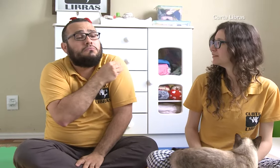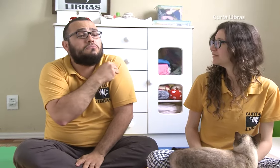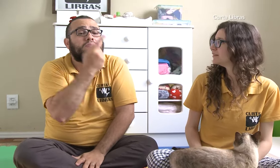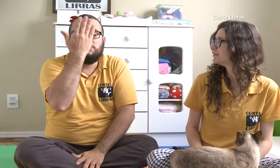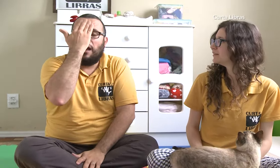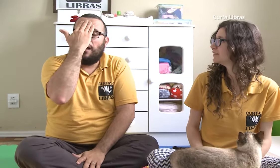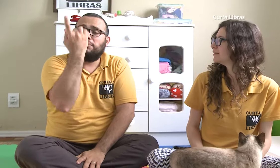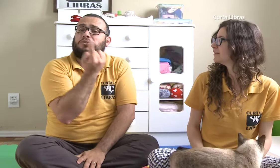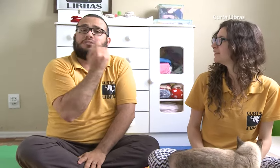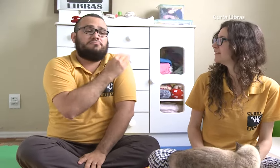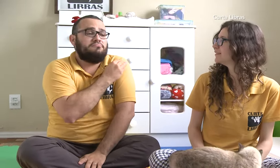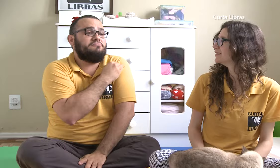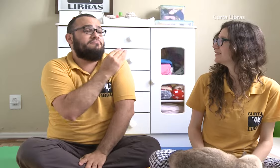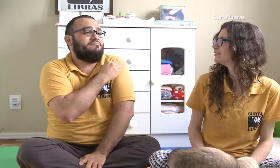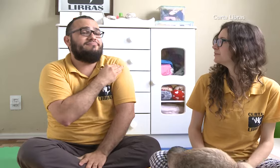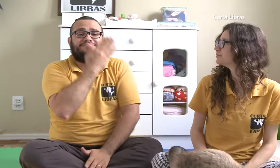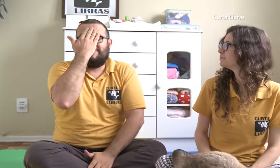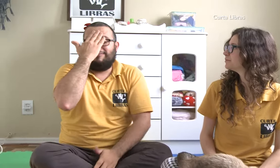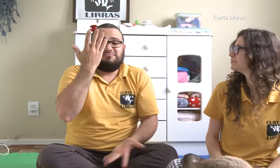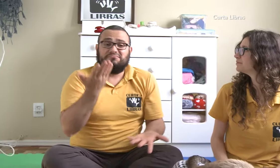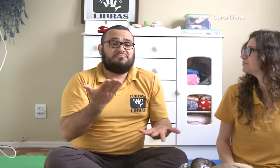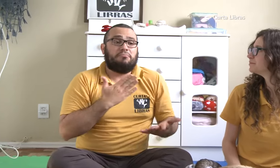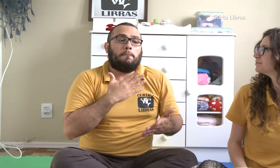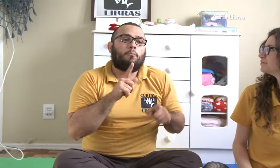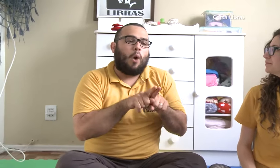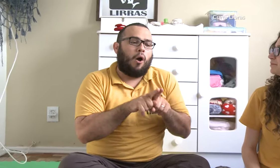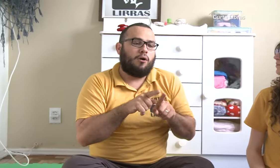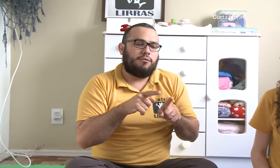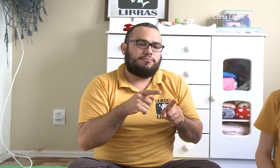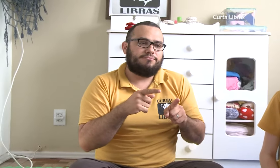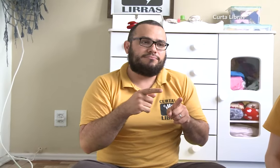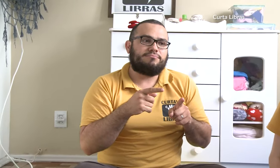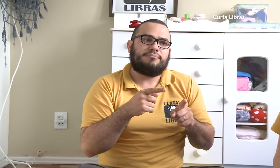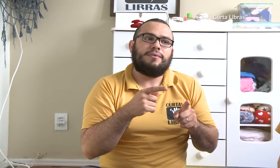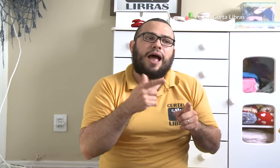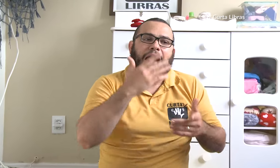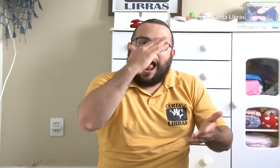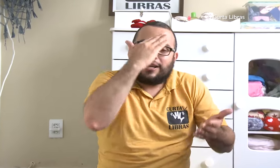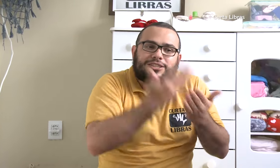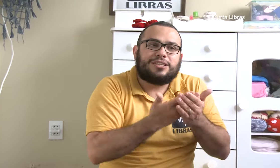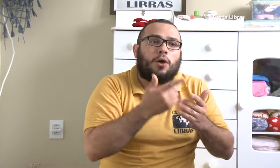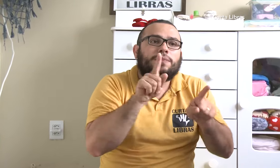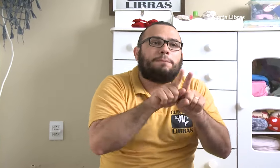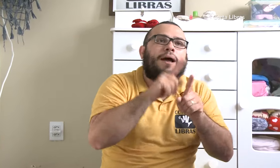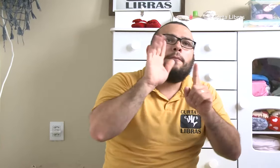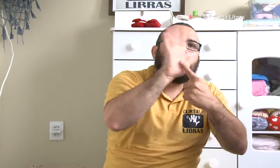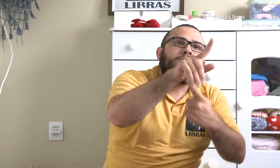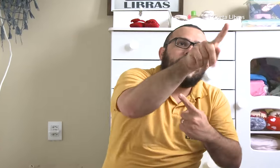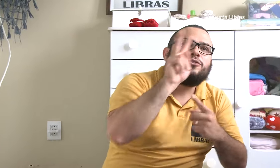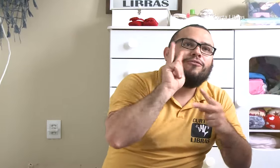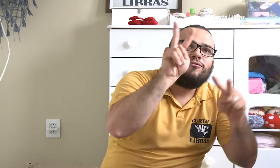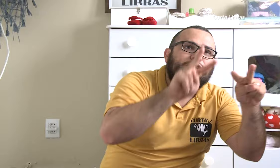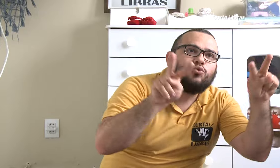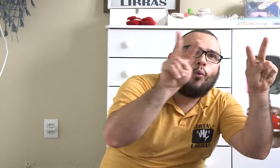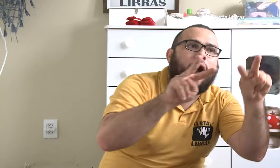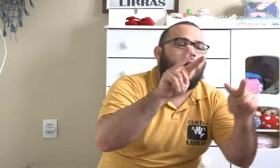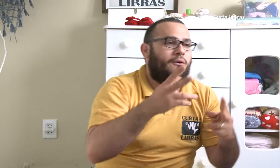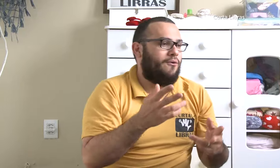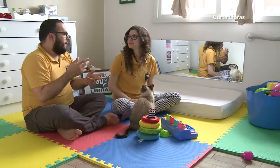vai até nós, nos chama. Eu acredito também que tem muitos recursos visuais. Ela fica livre, a única coisa que nós precisamos